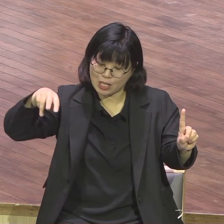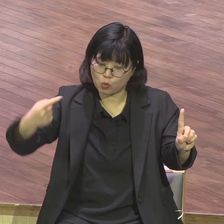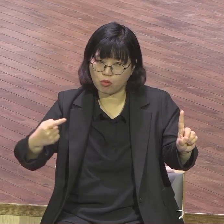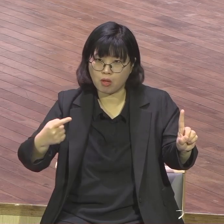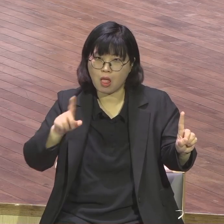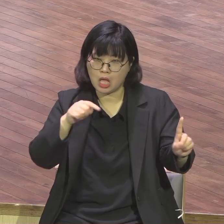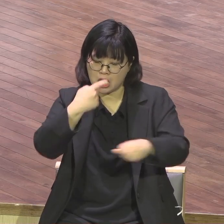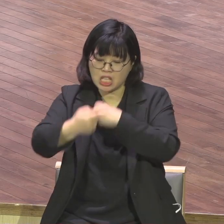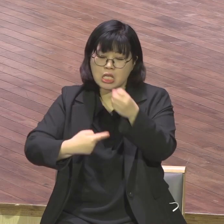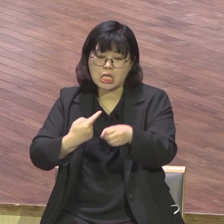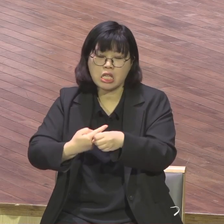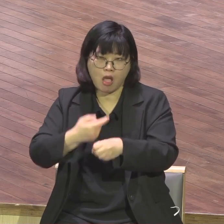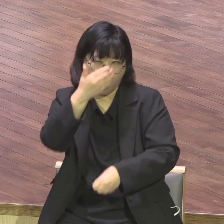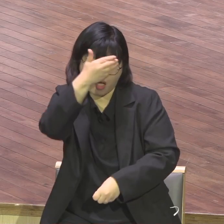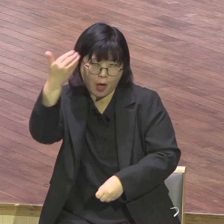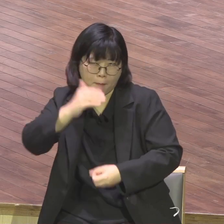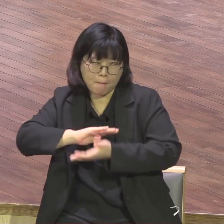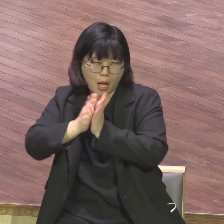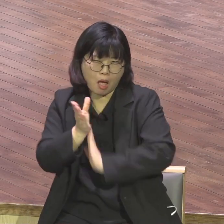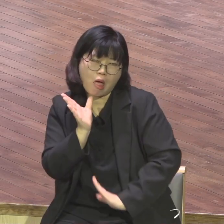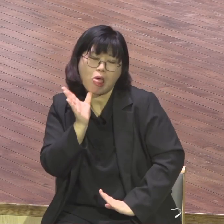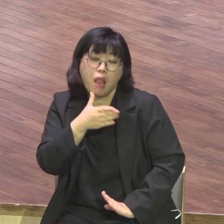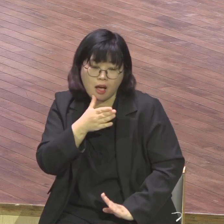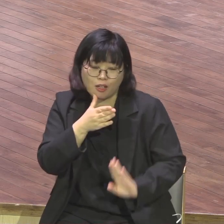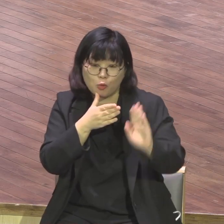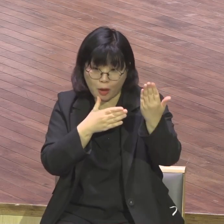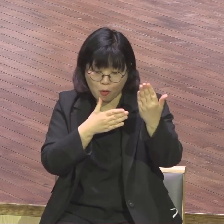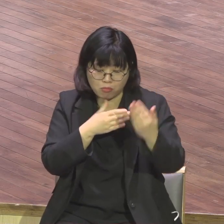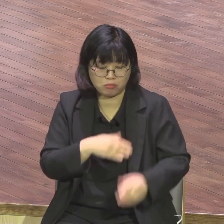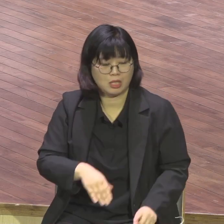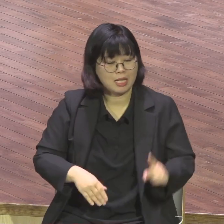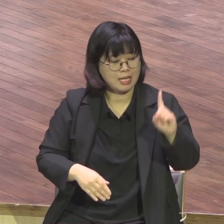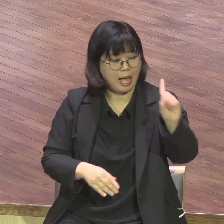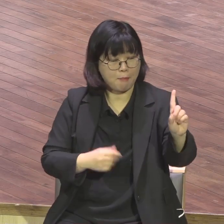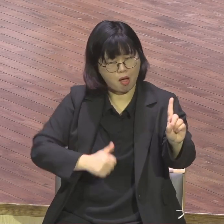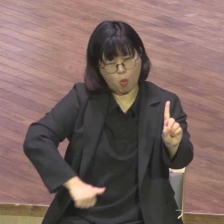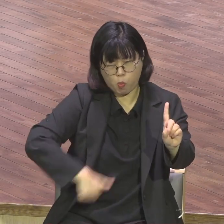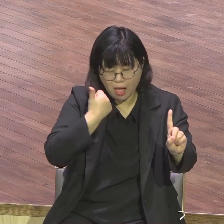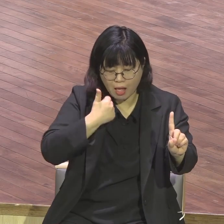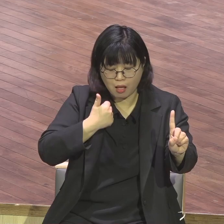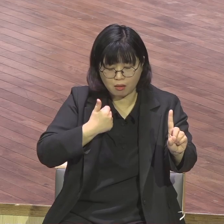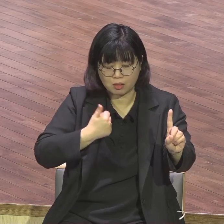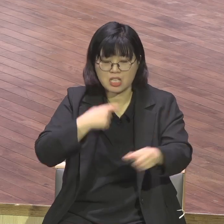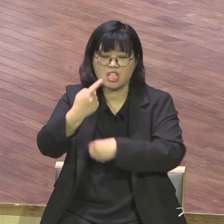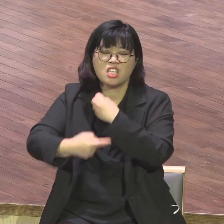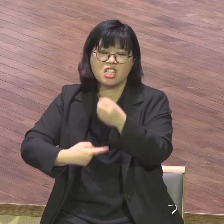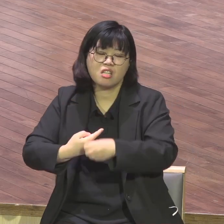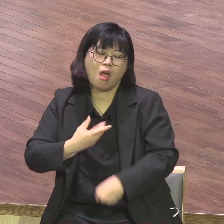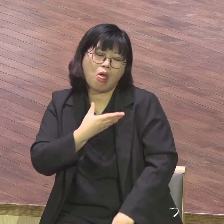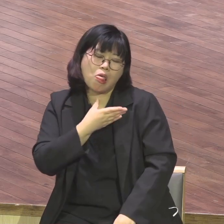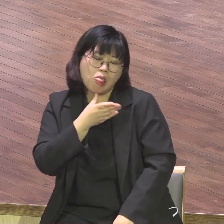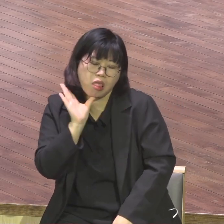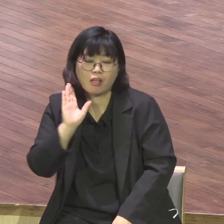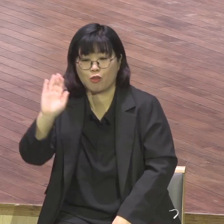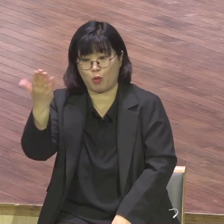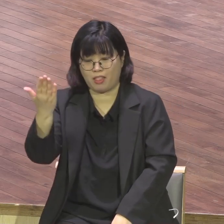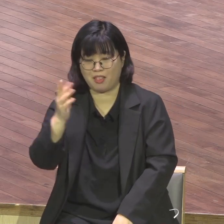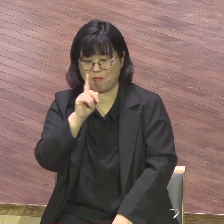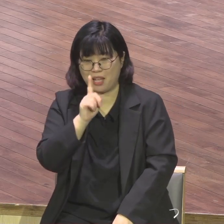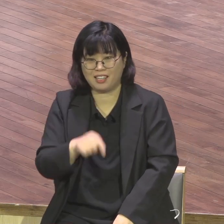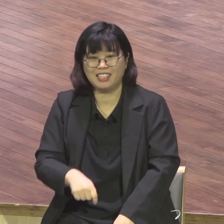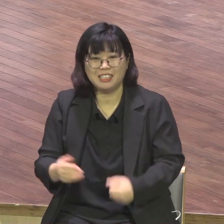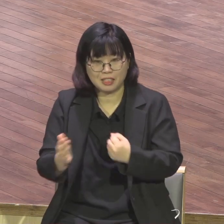일소입니다. 한 번 화내면 한 번 늙어진다. 일로. 그러니까 하나님의